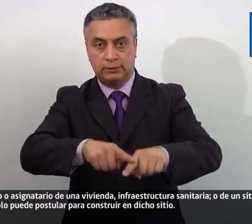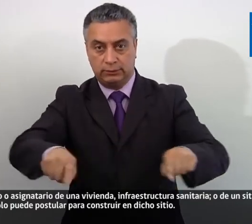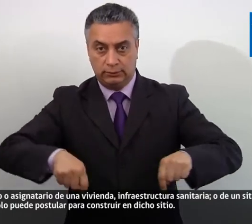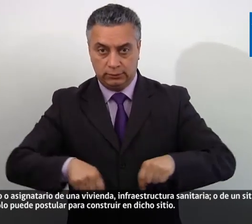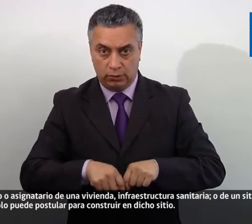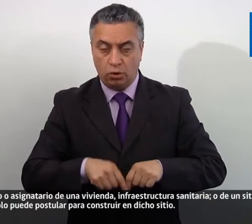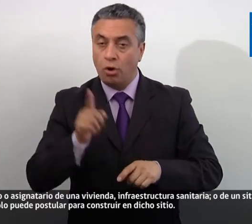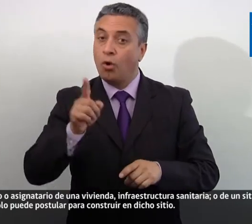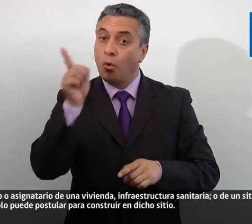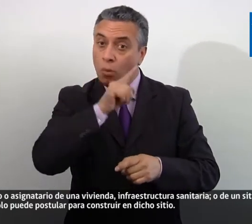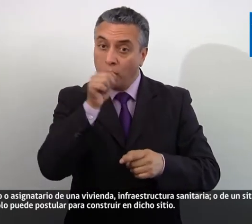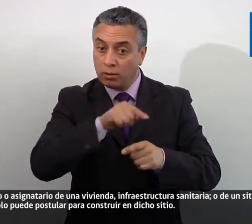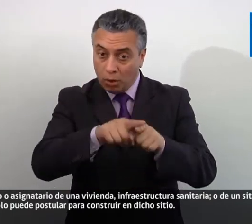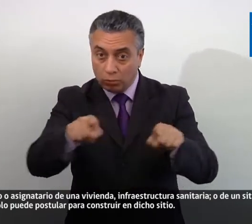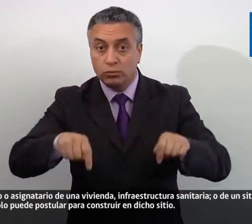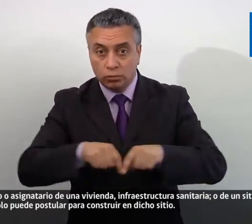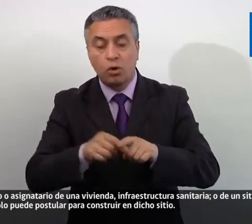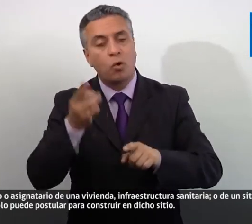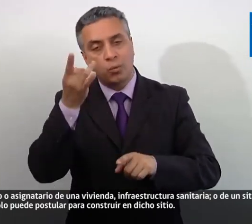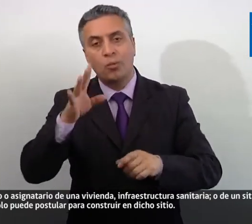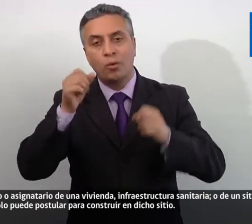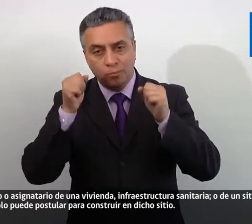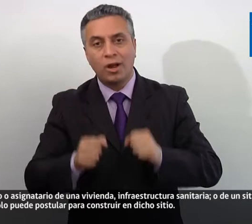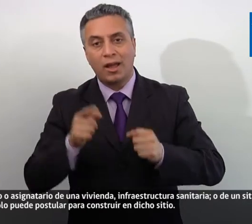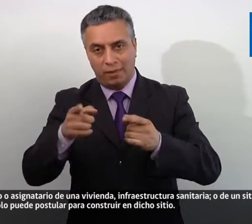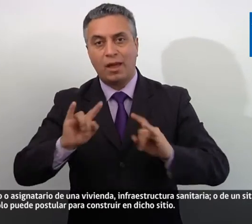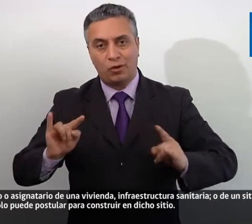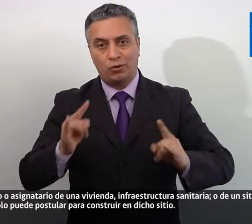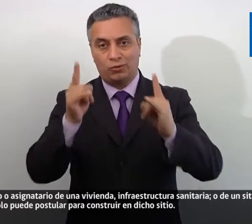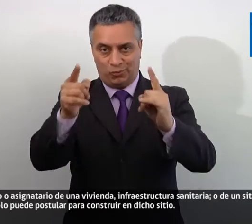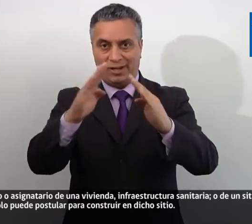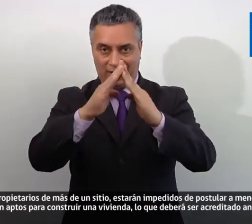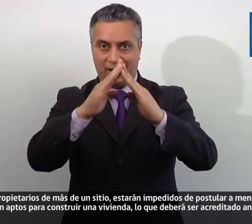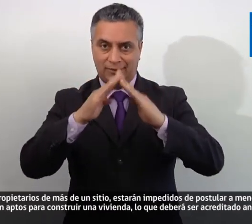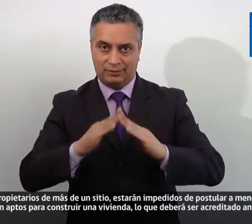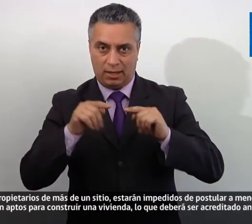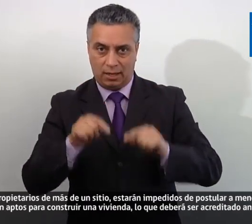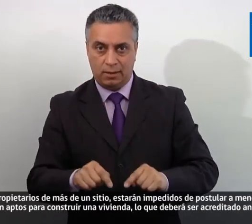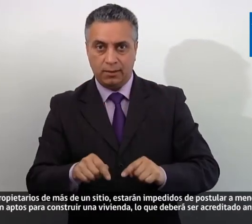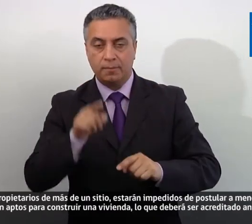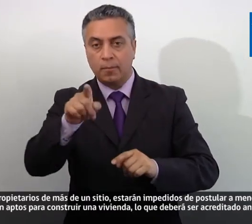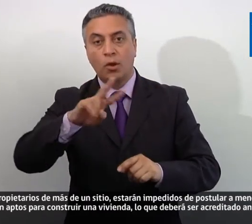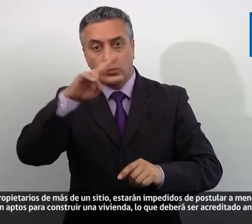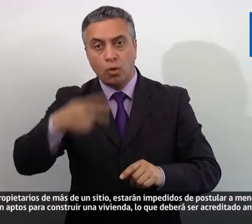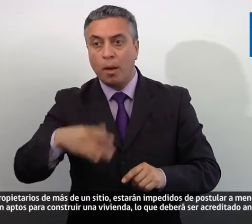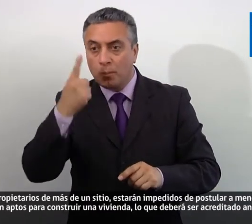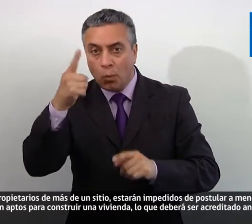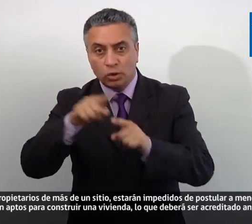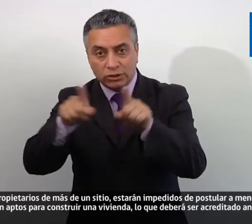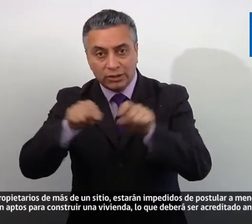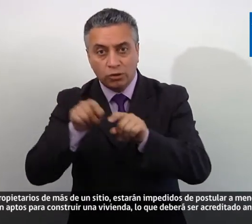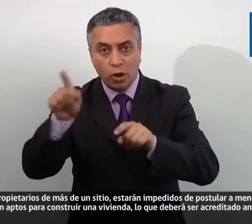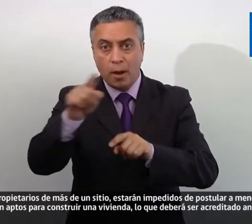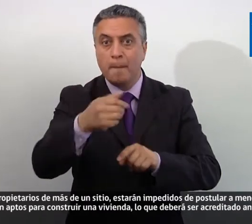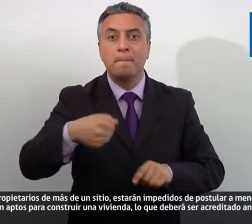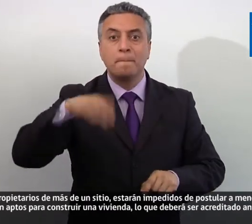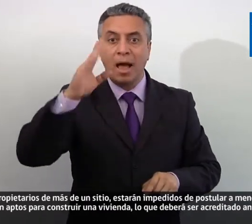En este último caso, solo puede postular para construir en dicho sitio. Quienes sean propietarios de más de un sitio estarán impedidos de postular a